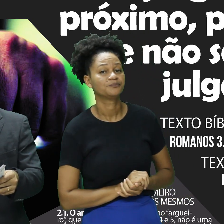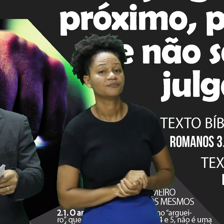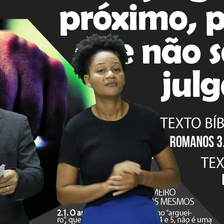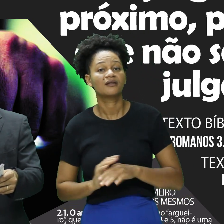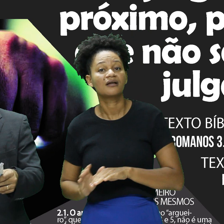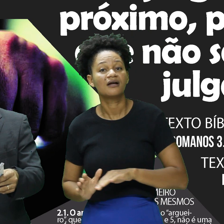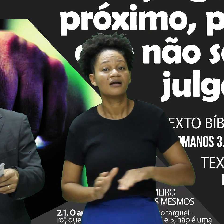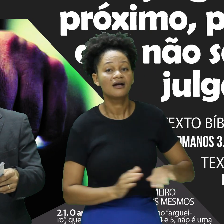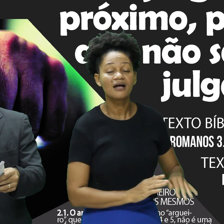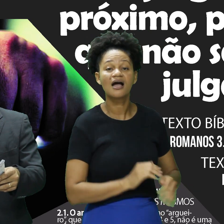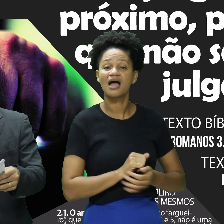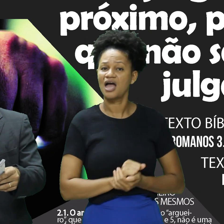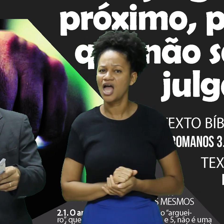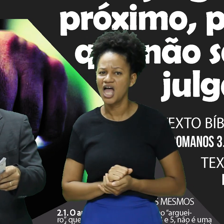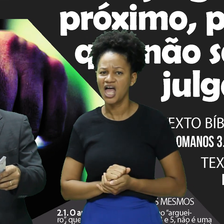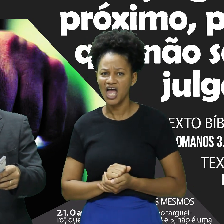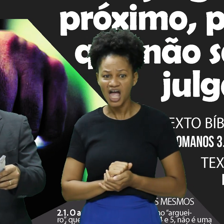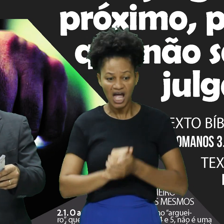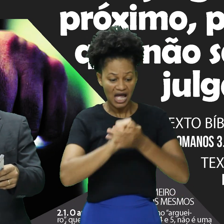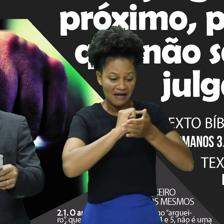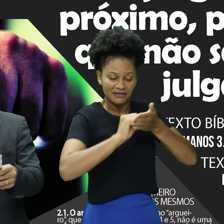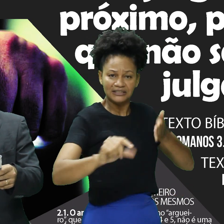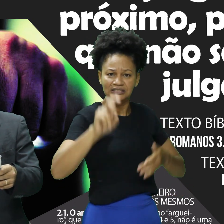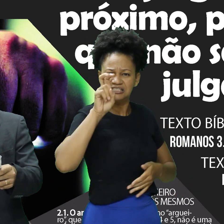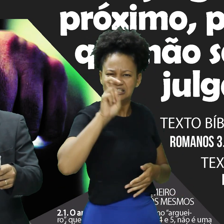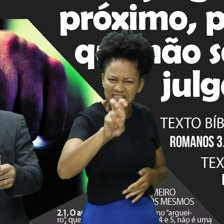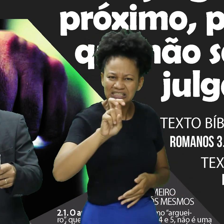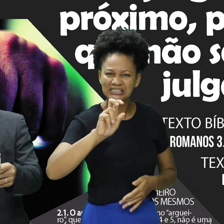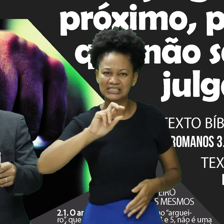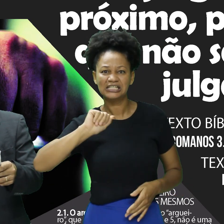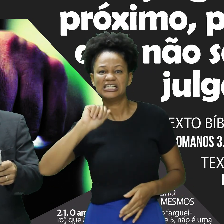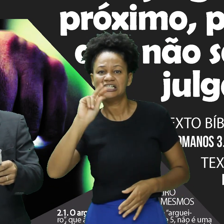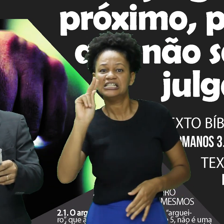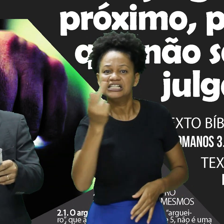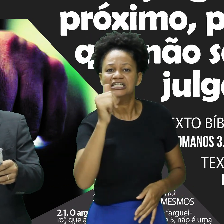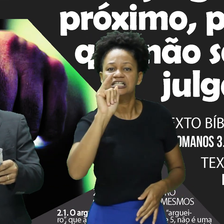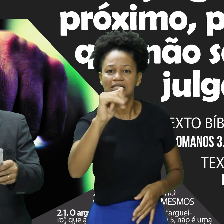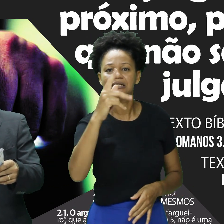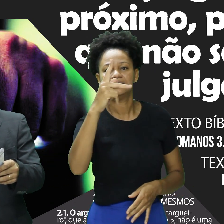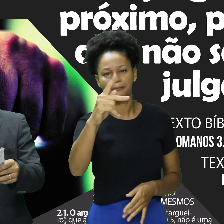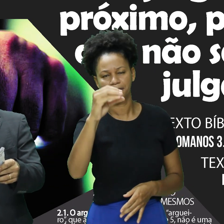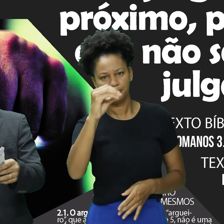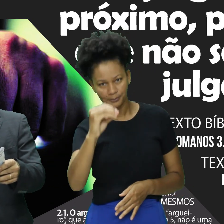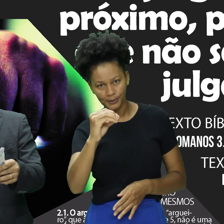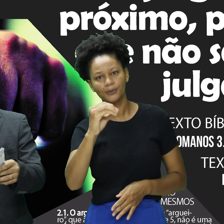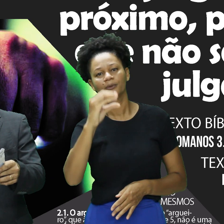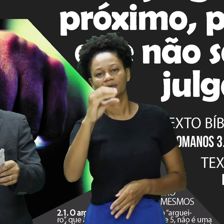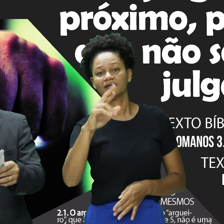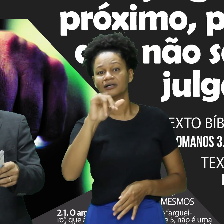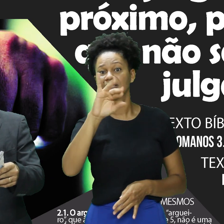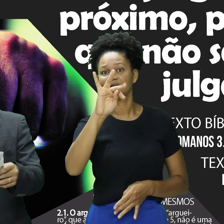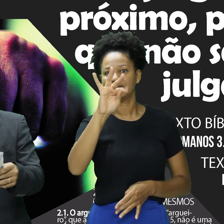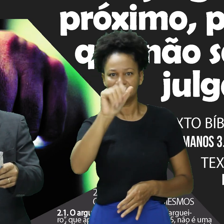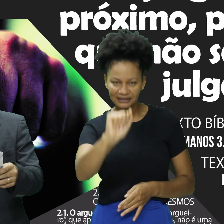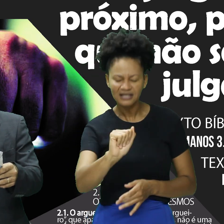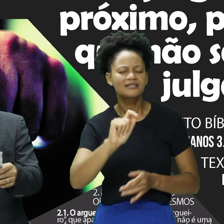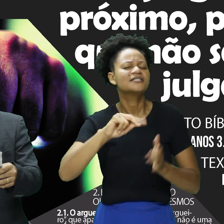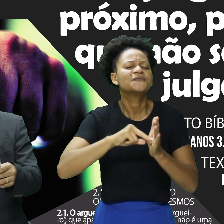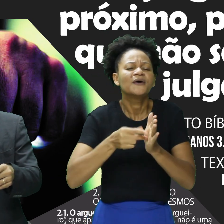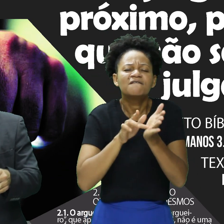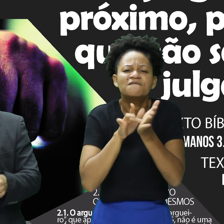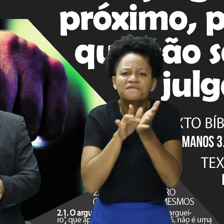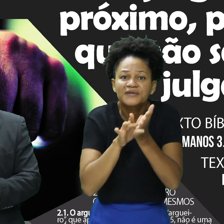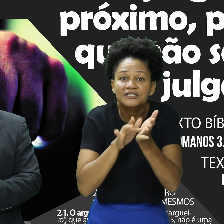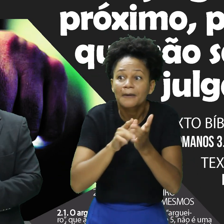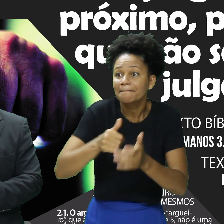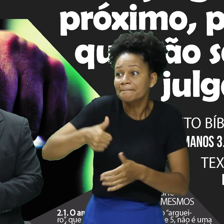hipócrita, tira primeiro a trave do teu olho, e então cuidarás em tirar o argueiro do